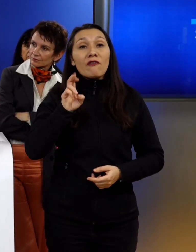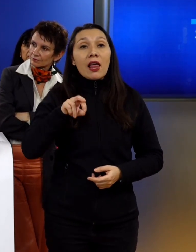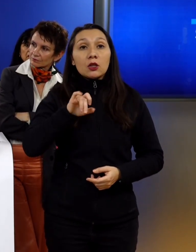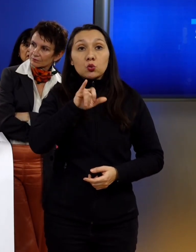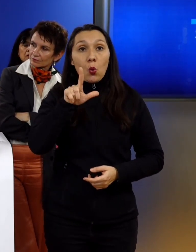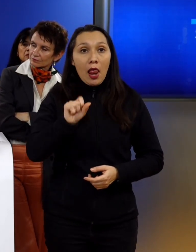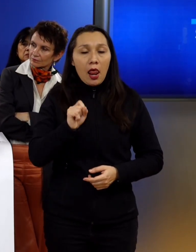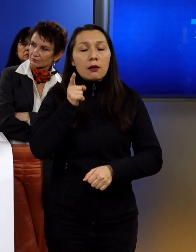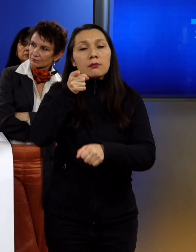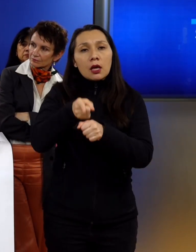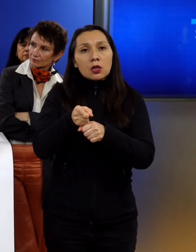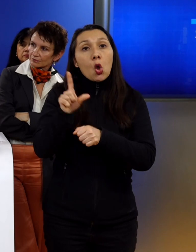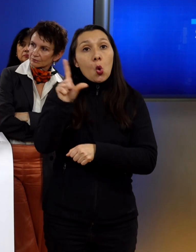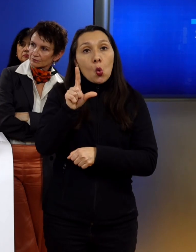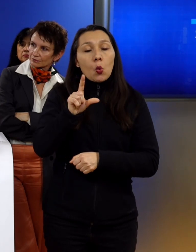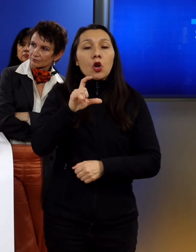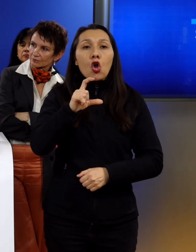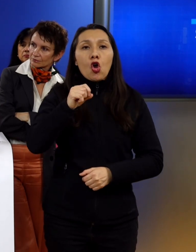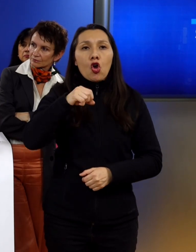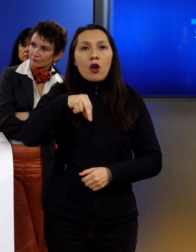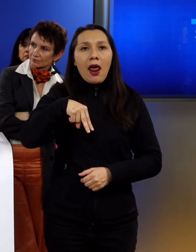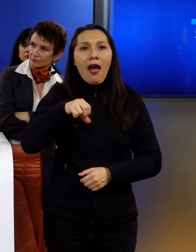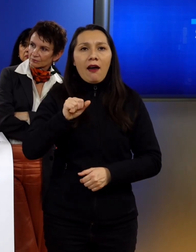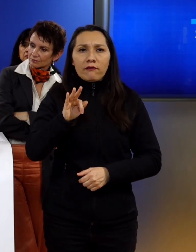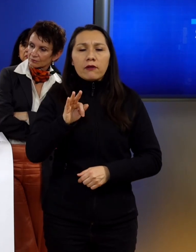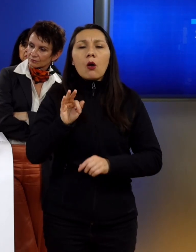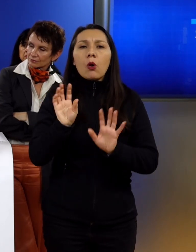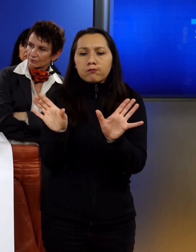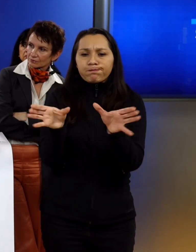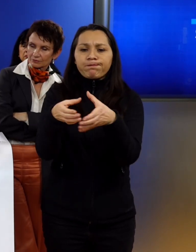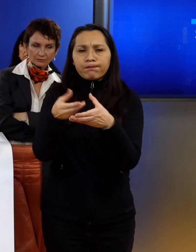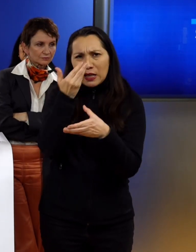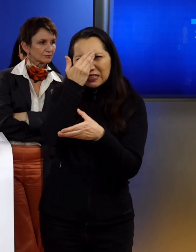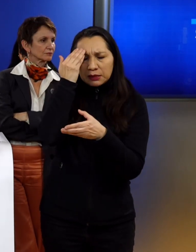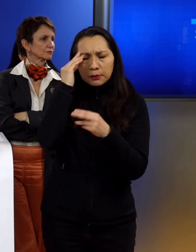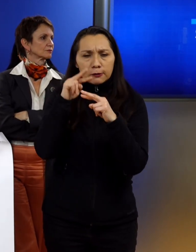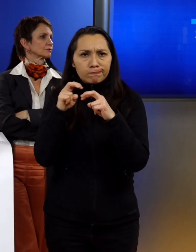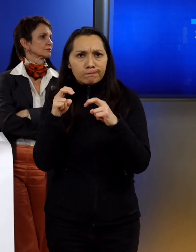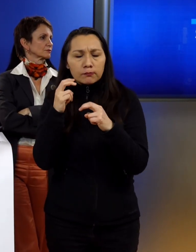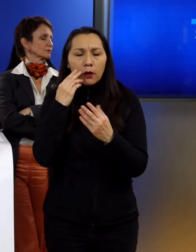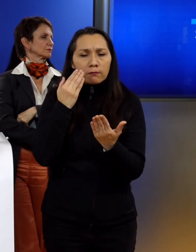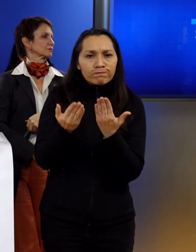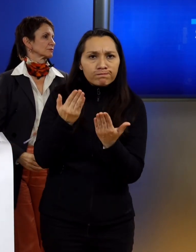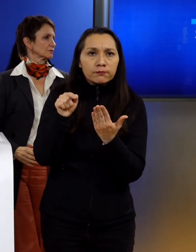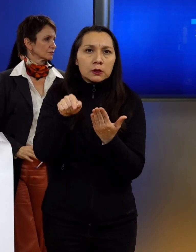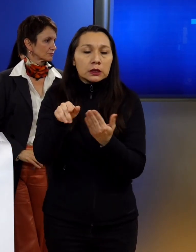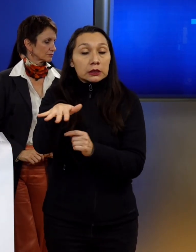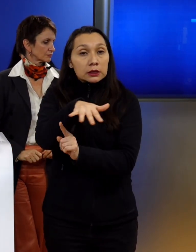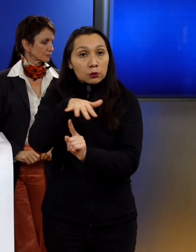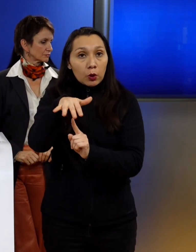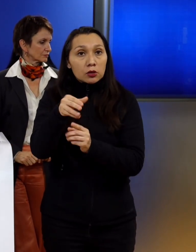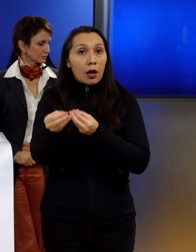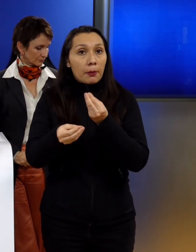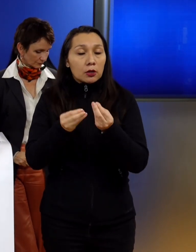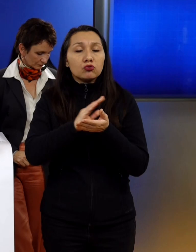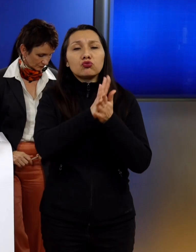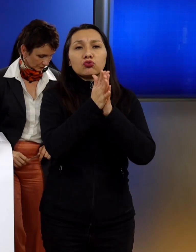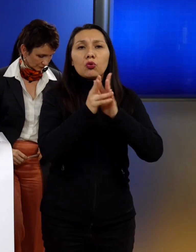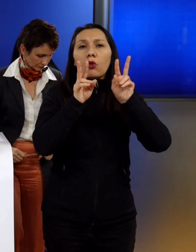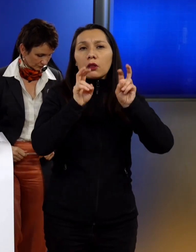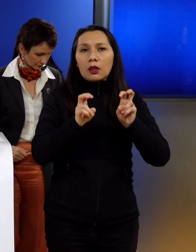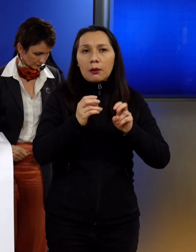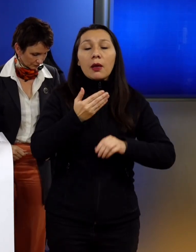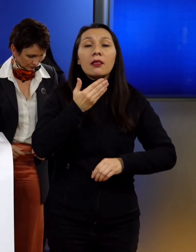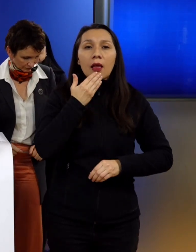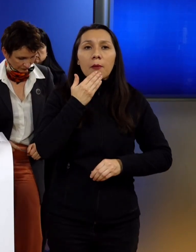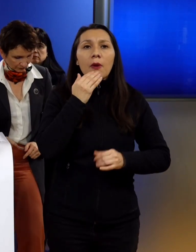instruyó el día lunes a la CONAF a conformar un panel de expertos, justamente con el propósito de analizar tanto esta situación como todo lo que tiene que ver